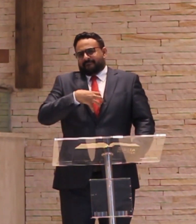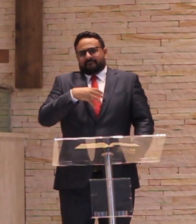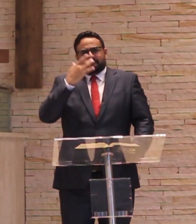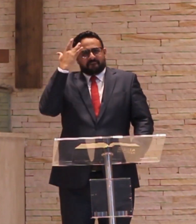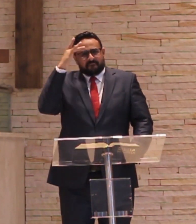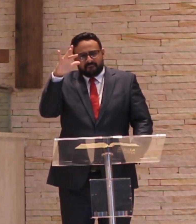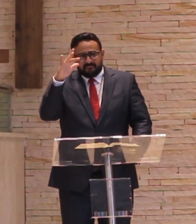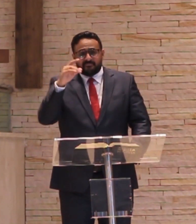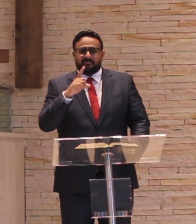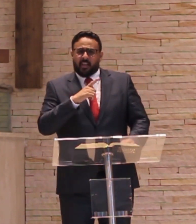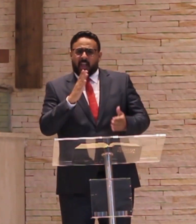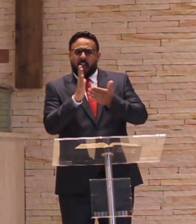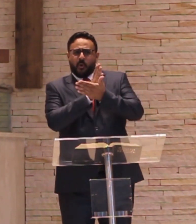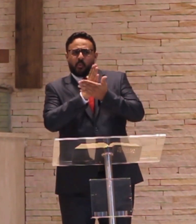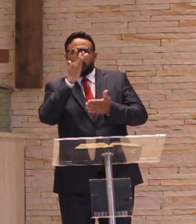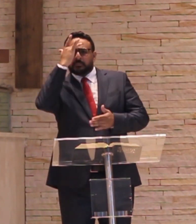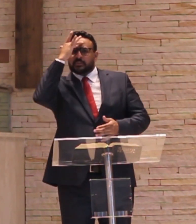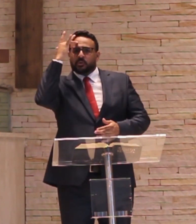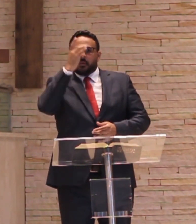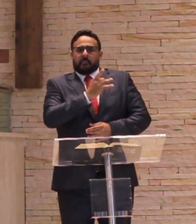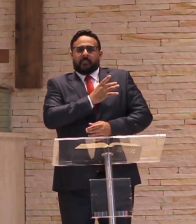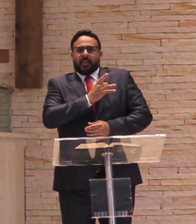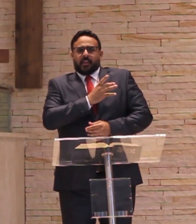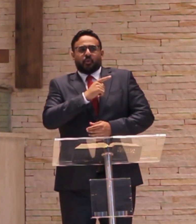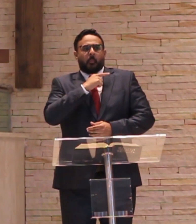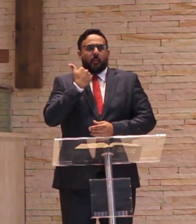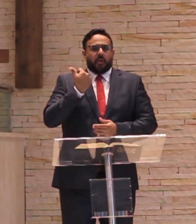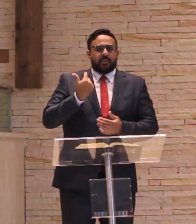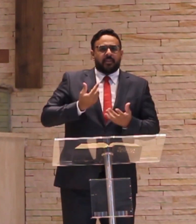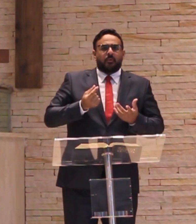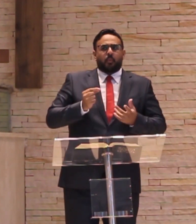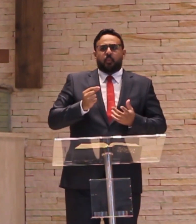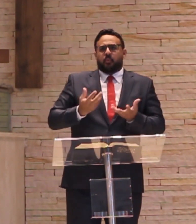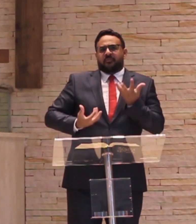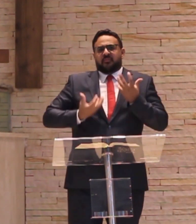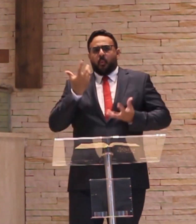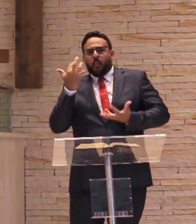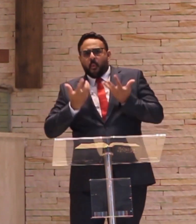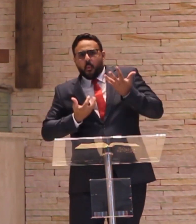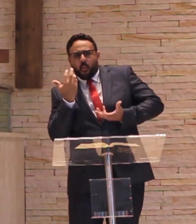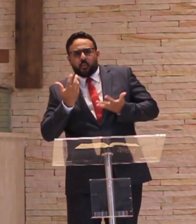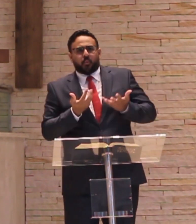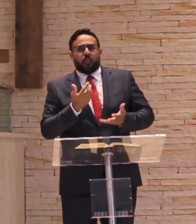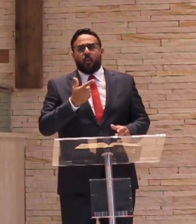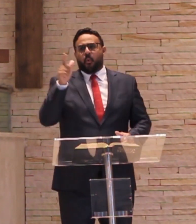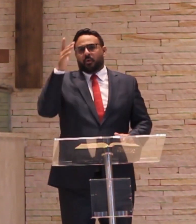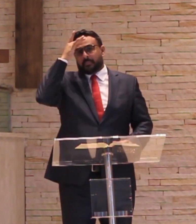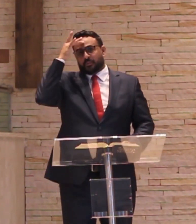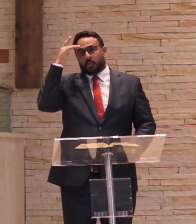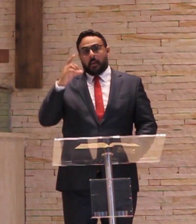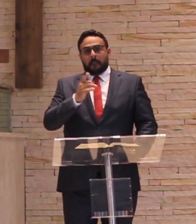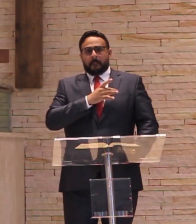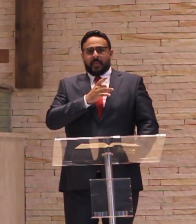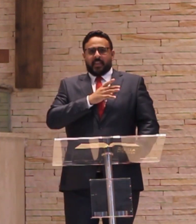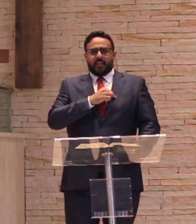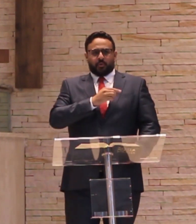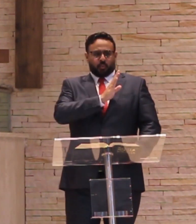vai morrer, ninguém sabe o futuro. Eu não sei, você não sabe. E muitas pessoas têm medo de morrer. Alguns têm medo de morrer